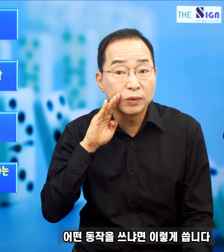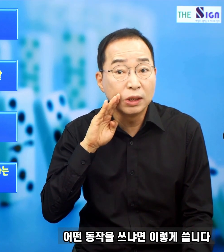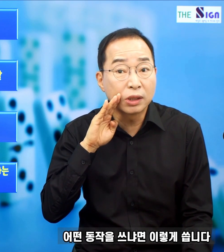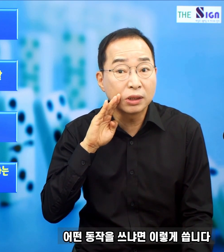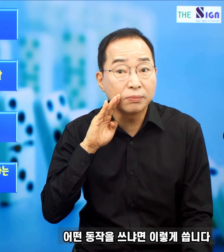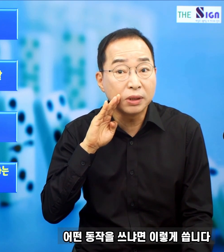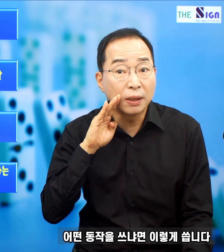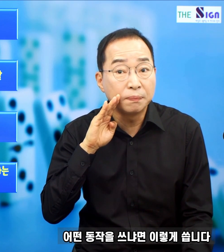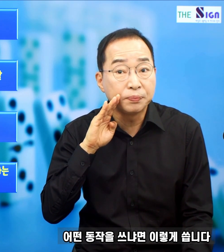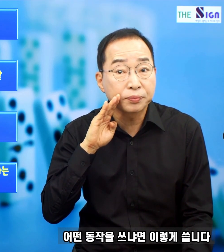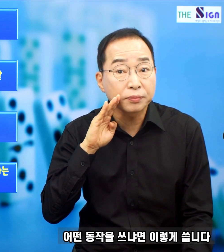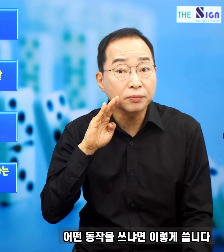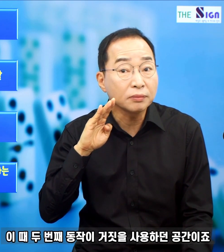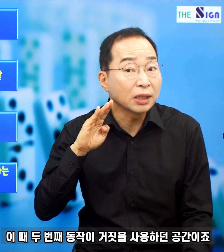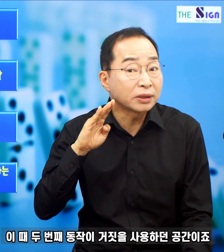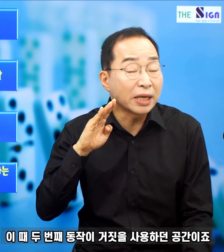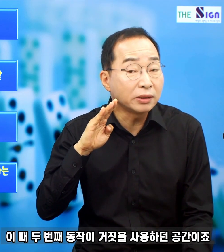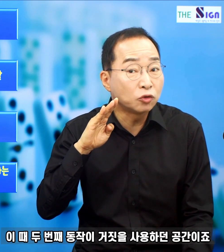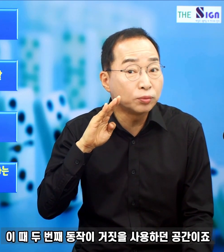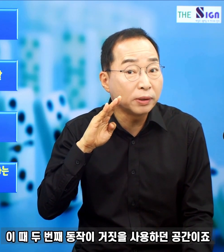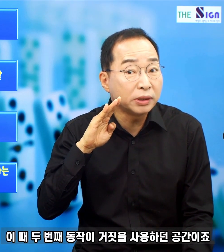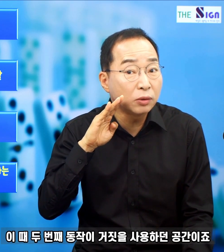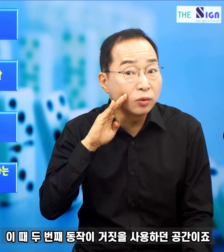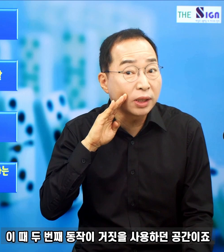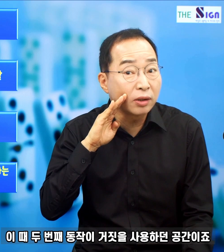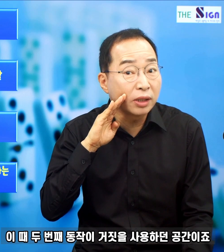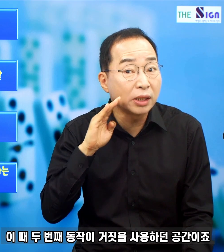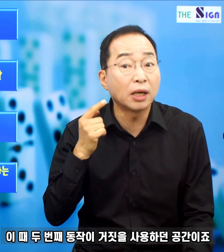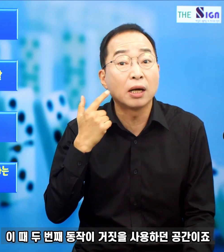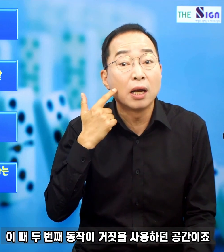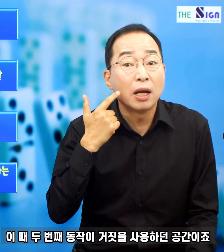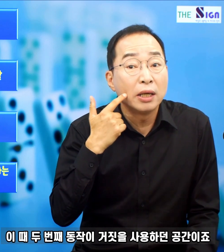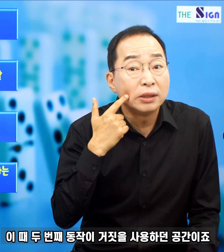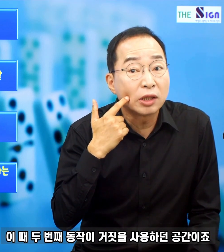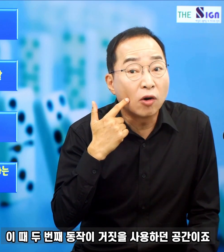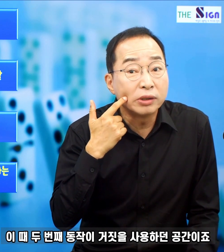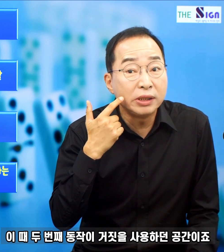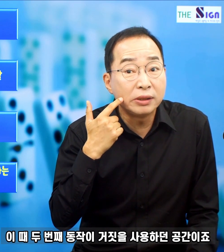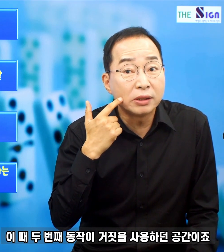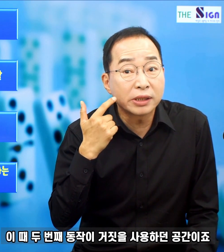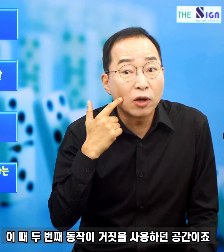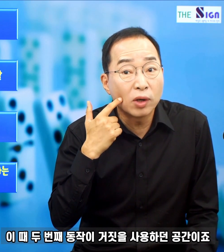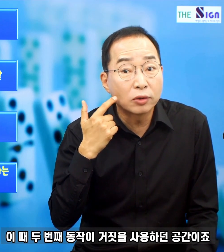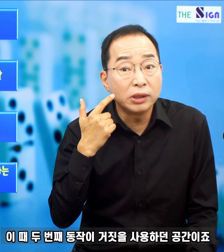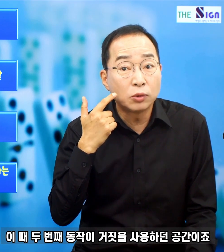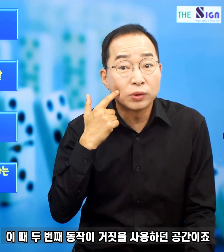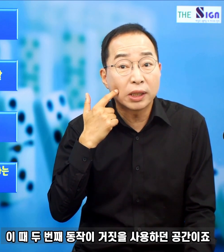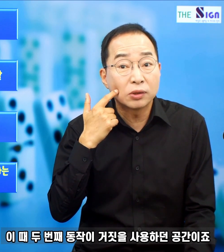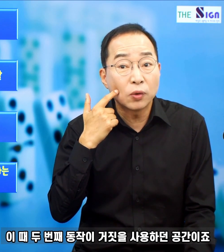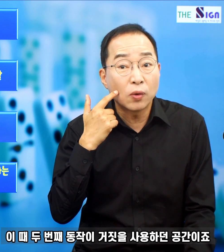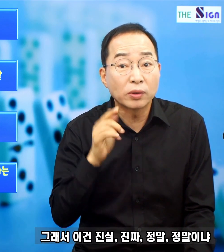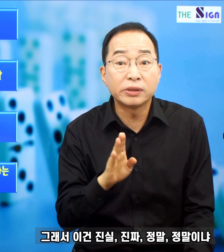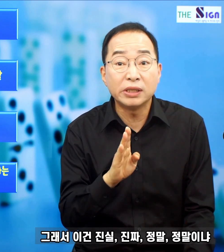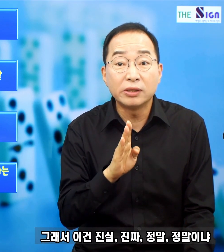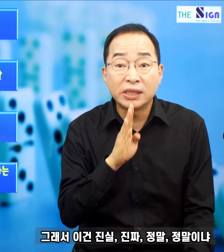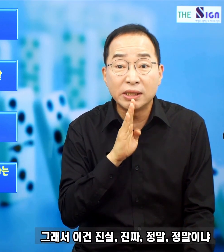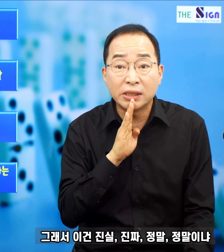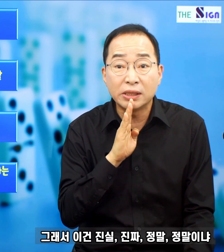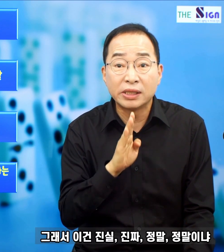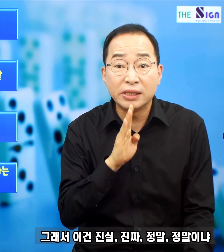이렇게 씁니다. 자, 이때 두 번째 동작 얘기가 이제 거짓을 사용하던 이 동작이죠. 그래서 이건 진실,